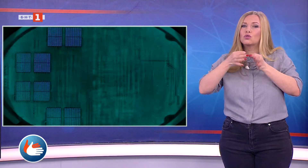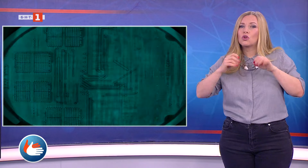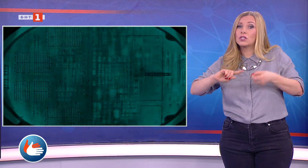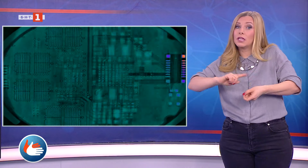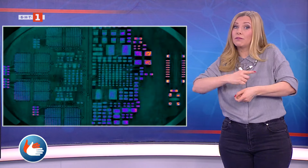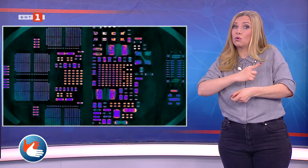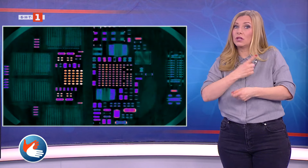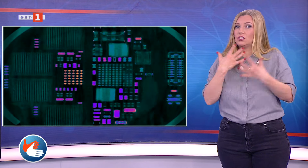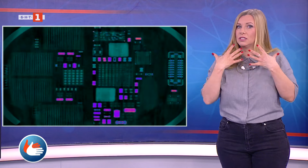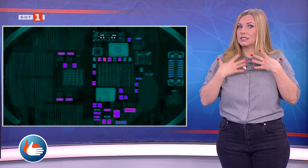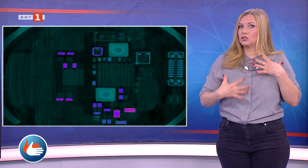състояния.